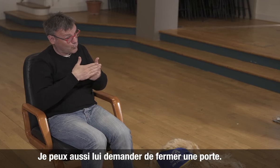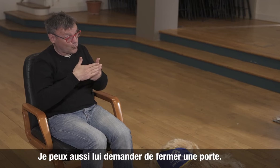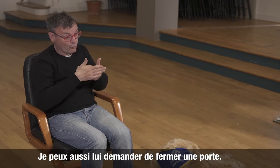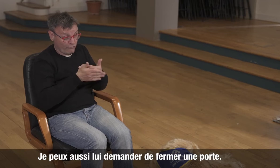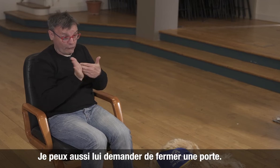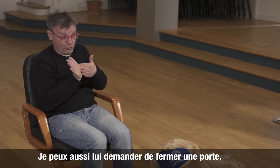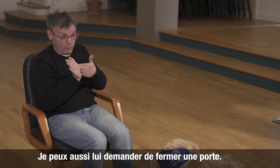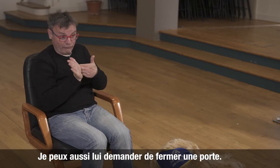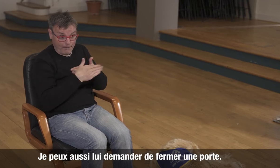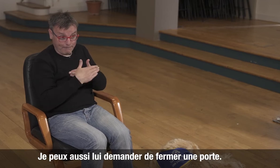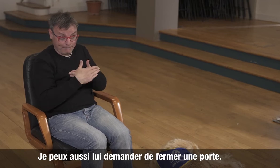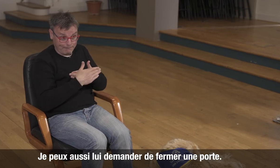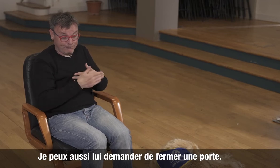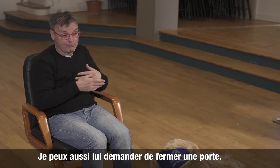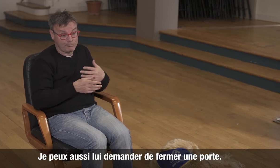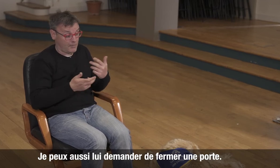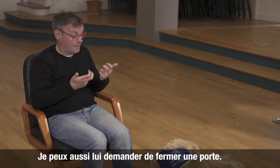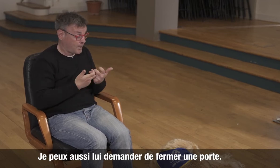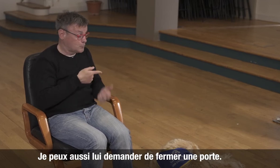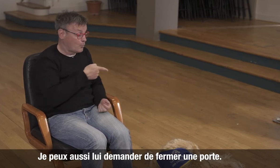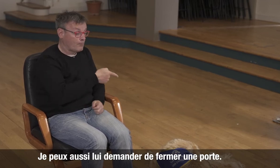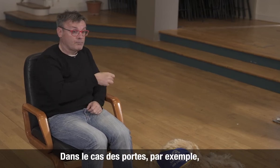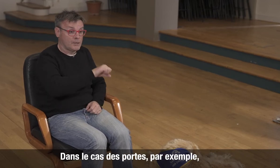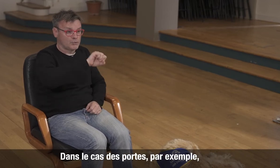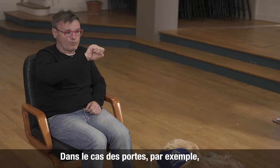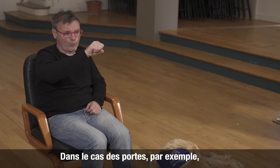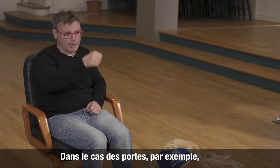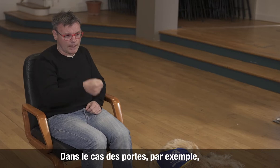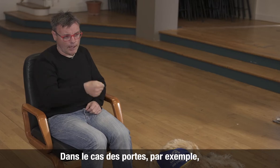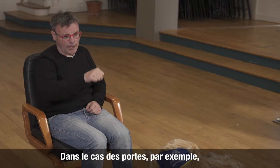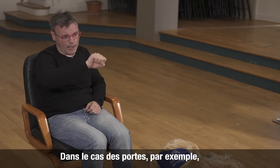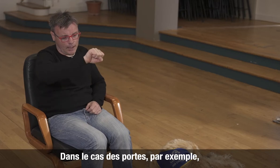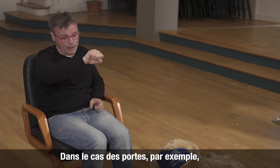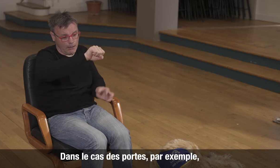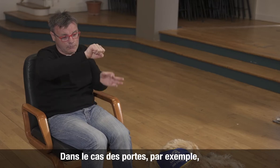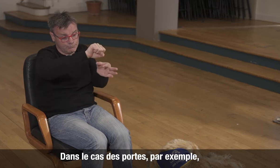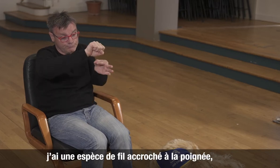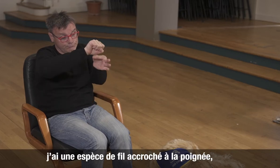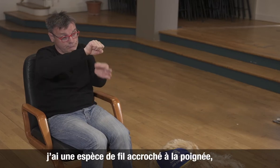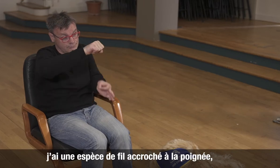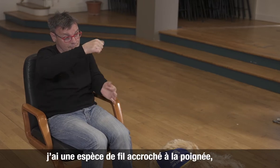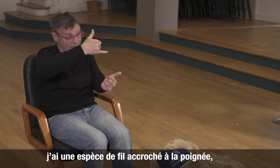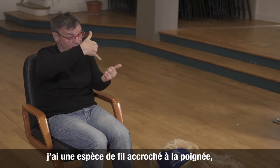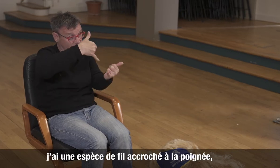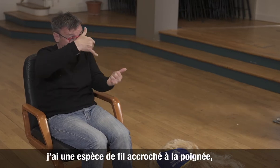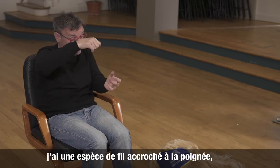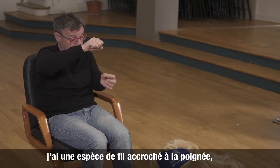Je peux aussi lui demander de fermer une porte. Dans le cas des portes, par exemple, j'ai une espèce de fil